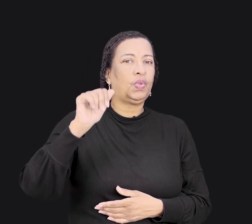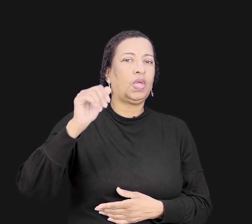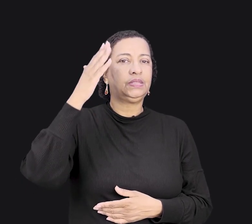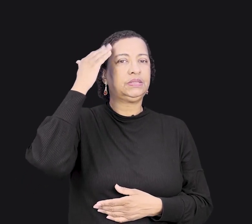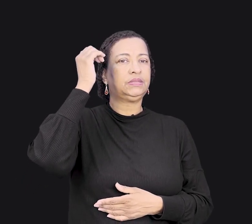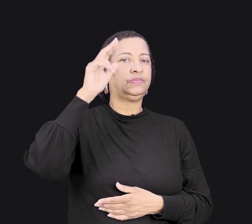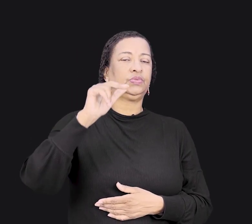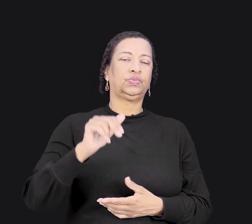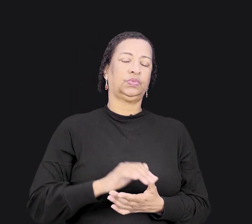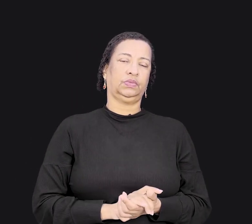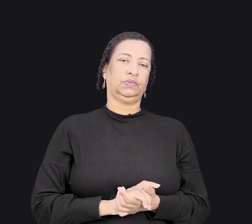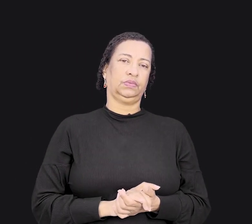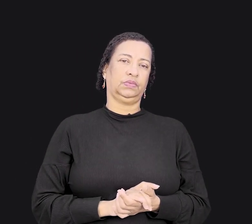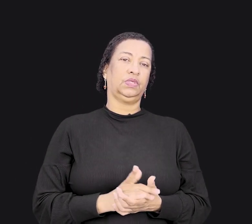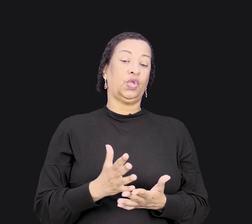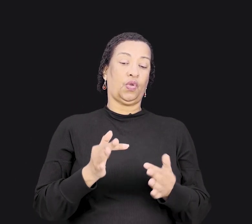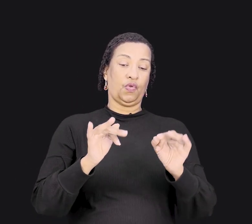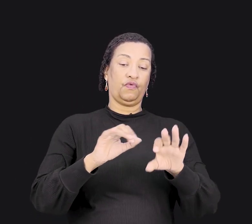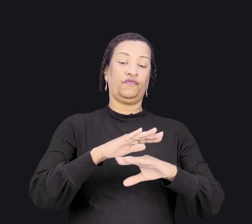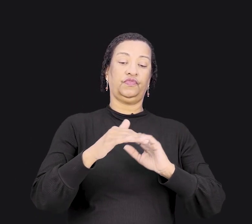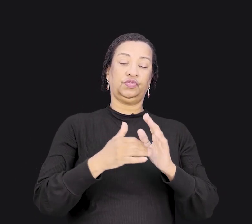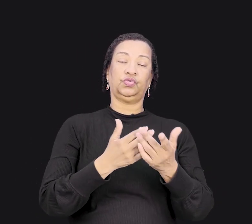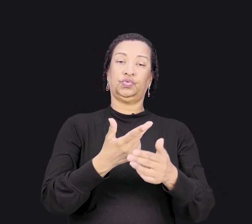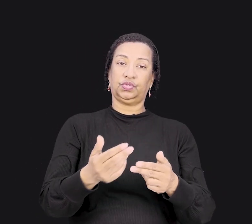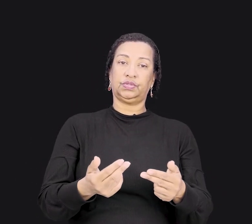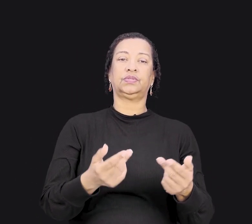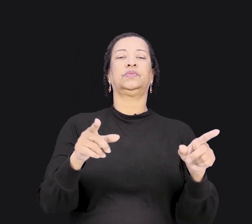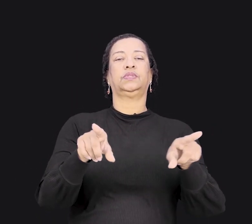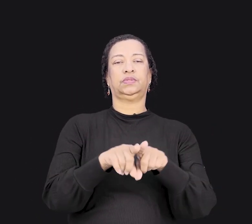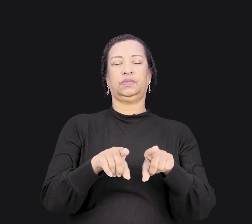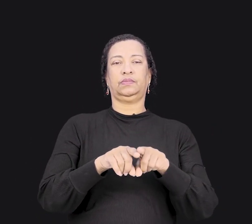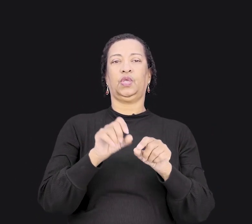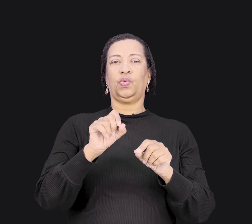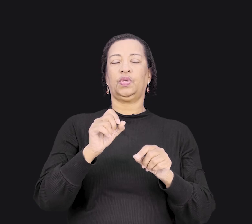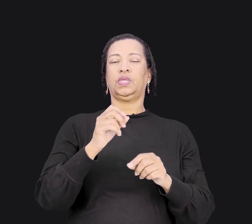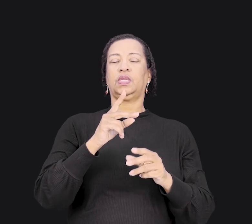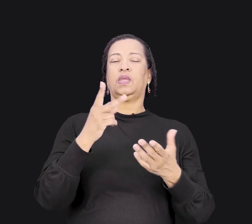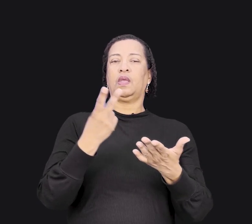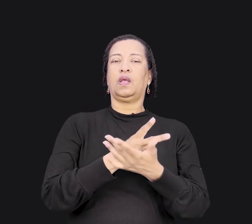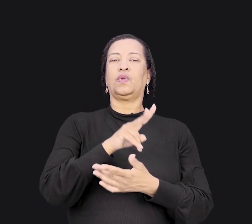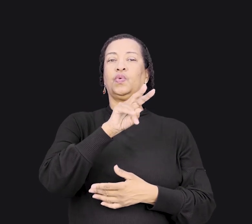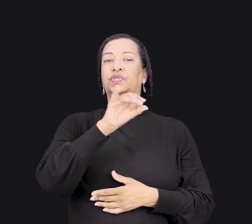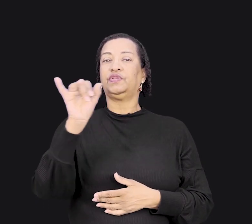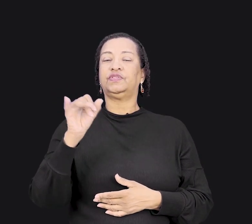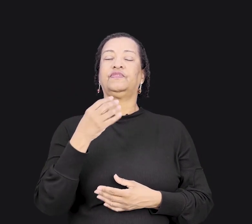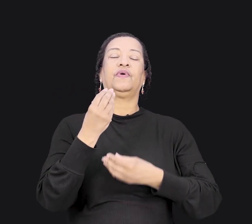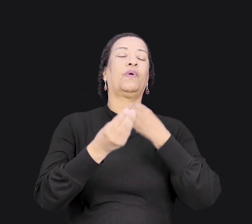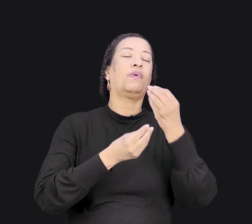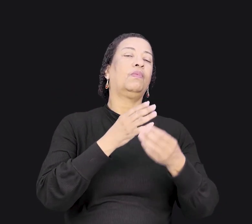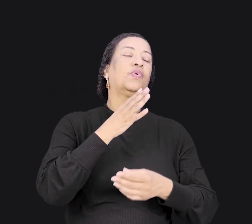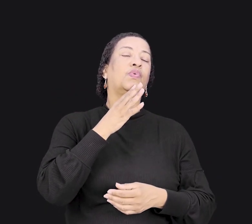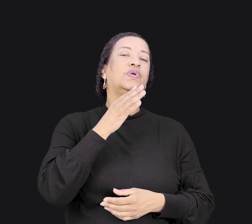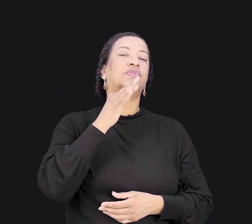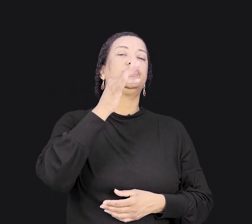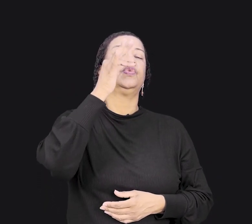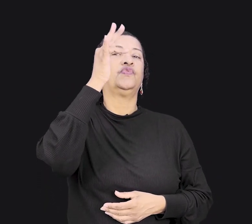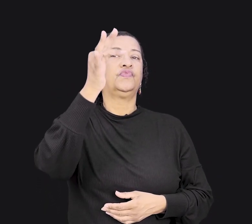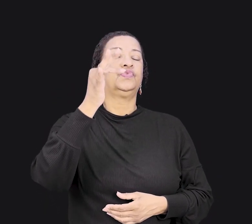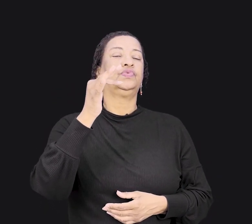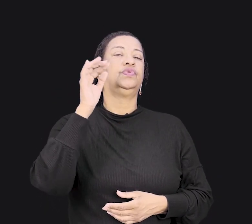fim de todas as coisas. O que vai acontecer? Como podemos conhecer o futuro? Só podemos conhecer o